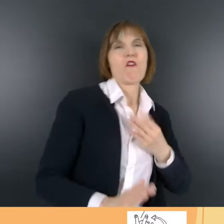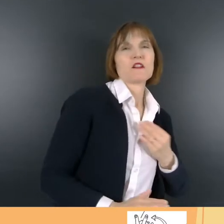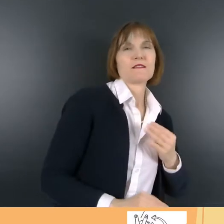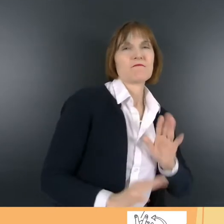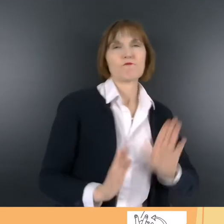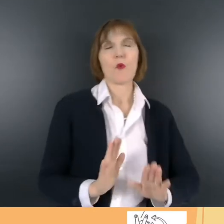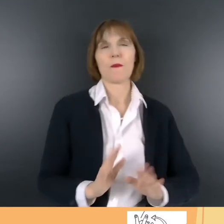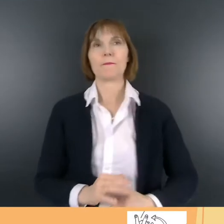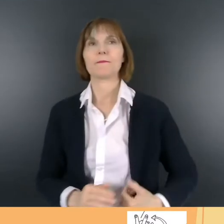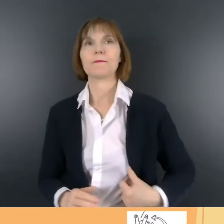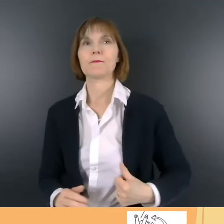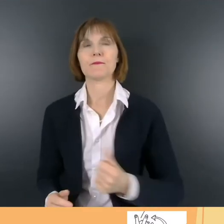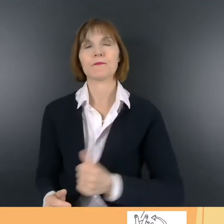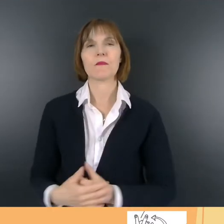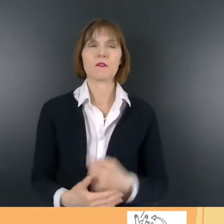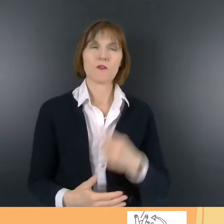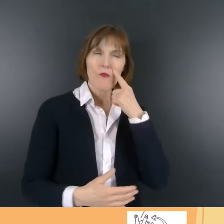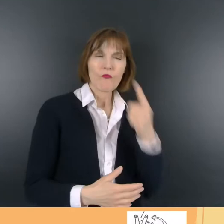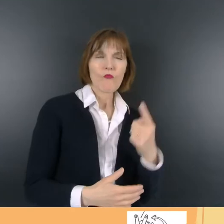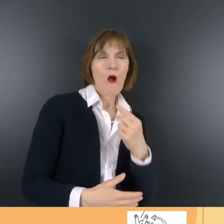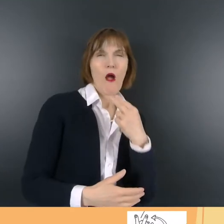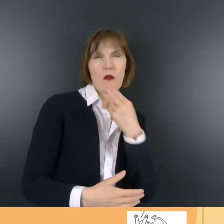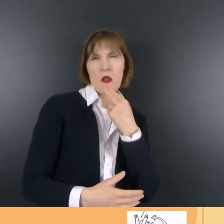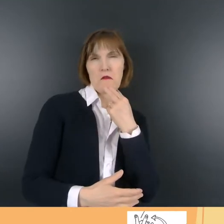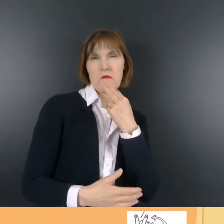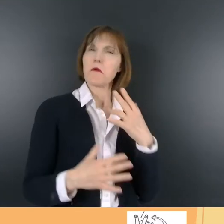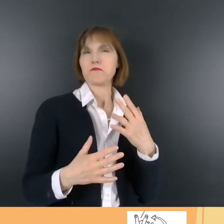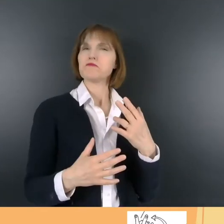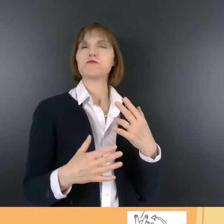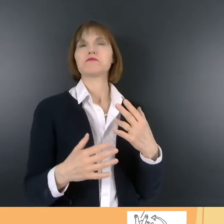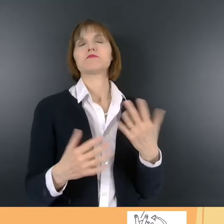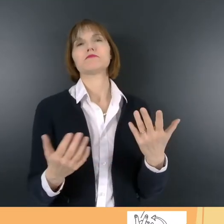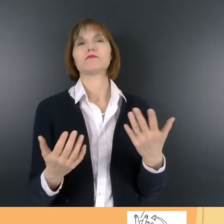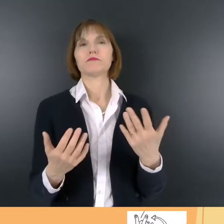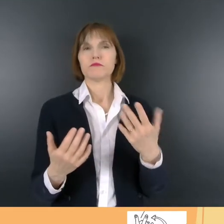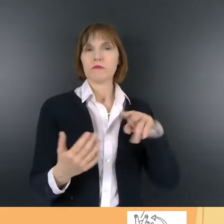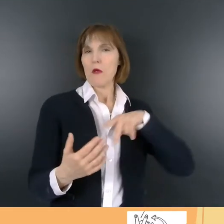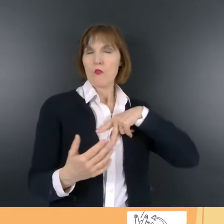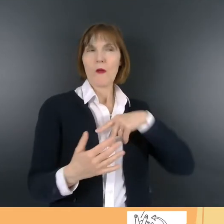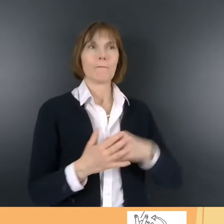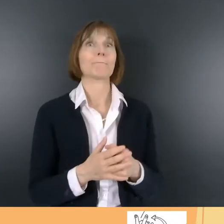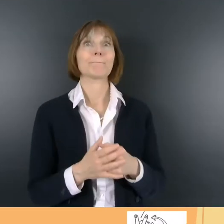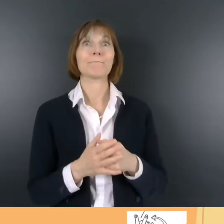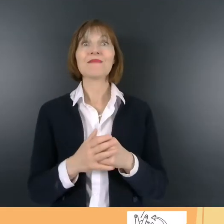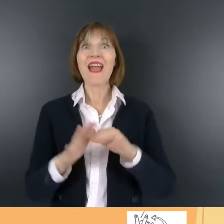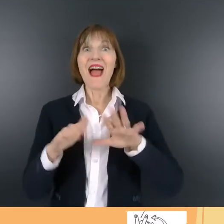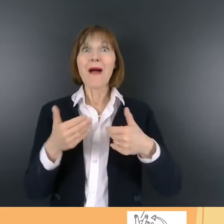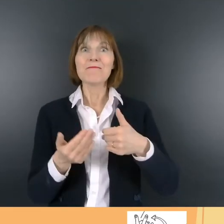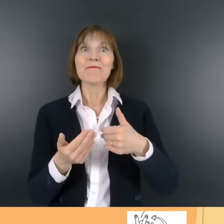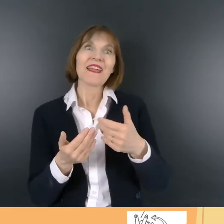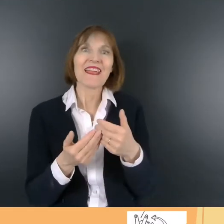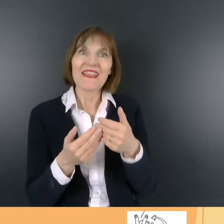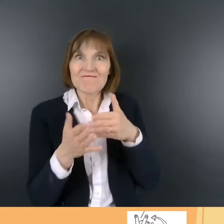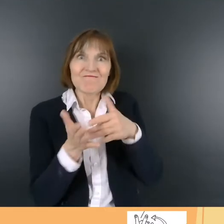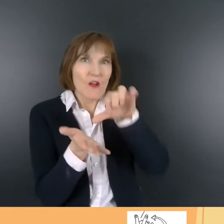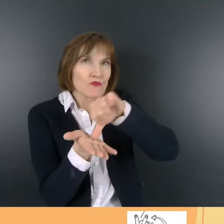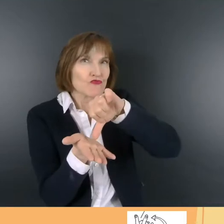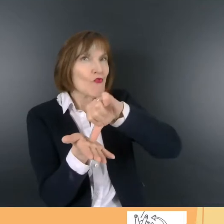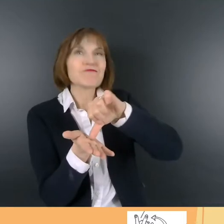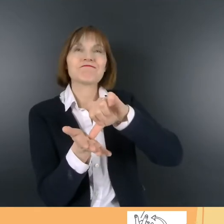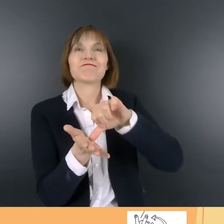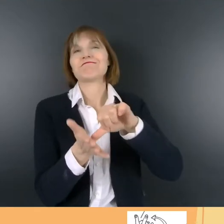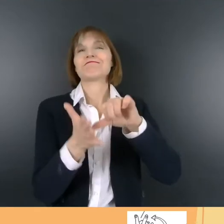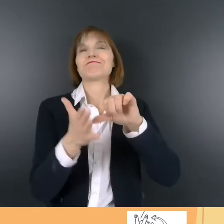OK, donc ça, c'est mes qualifications. Ensuite, on arrive sur vraiment le cœur de la plateforme, les programmes